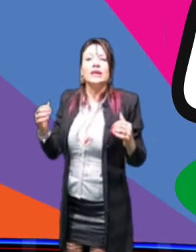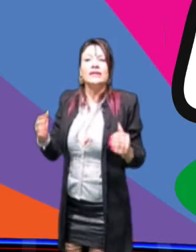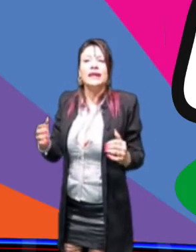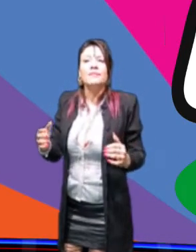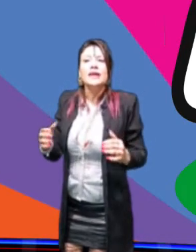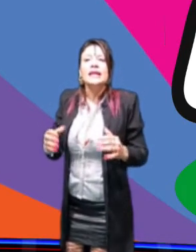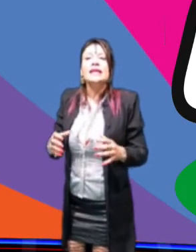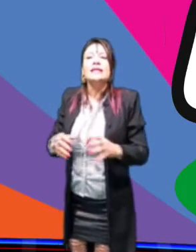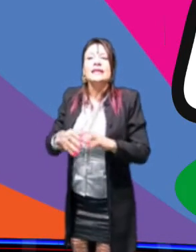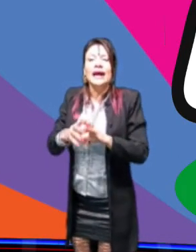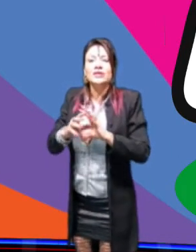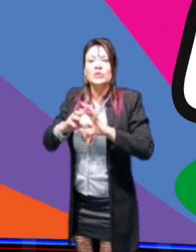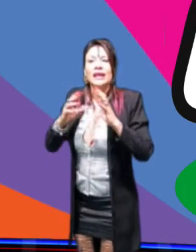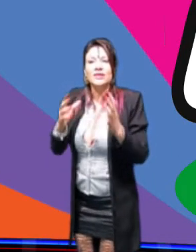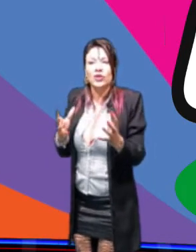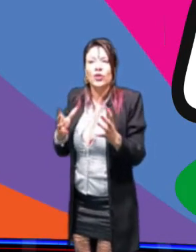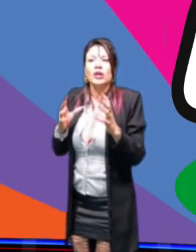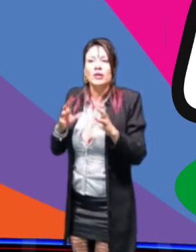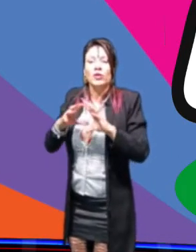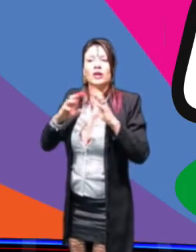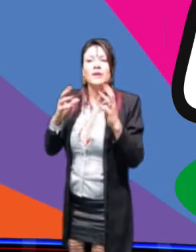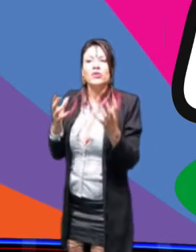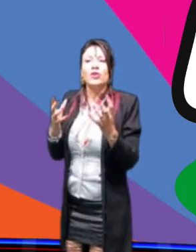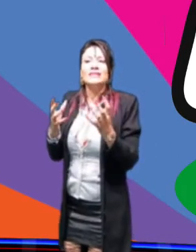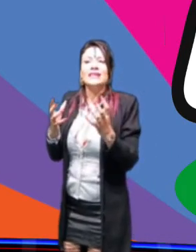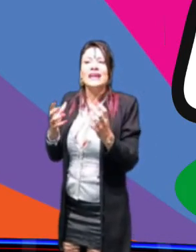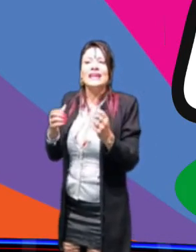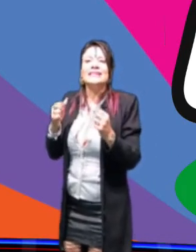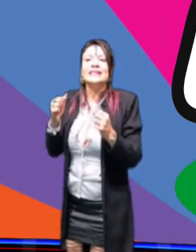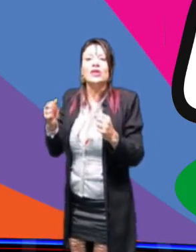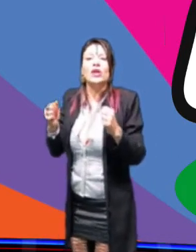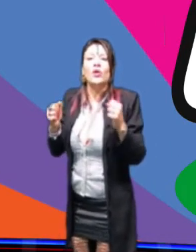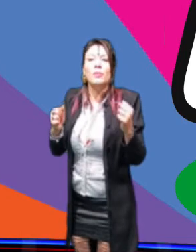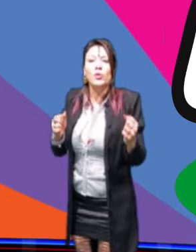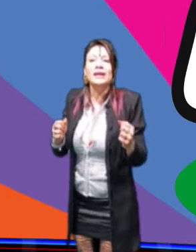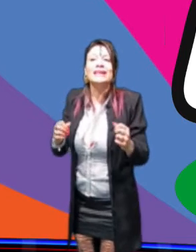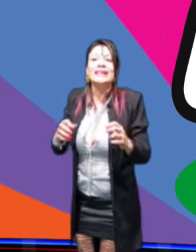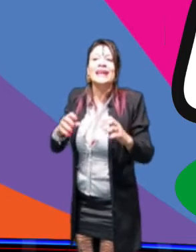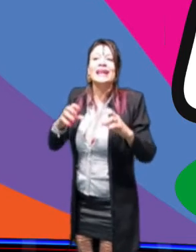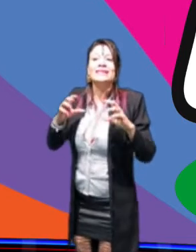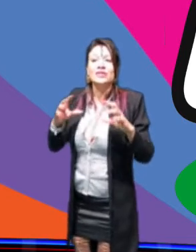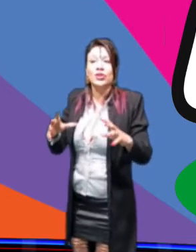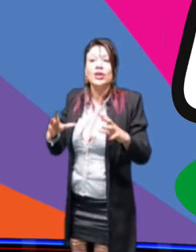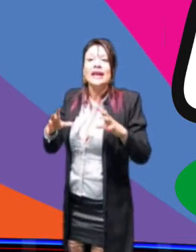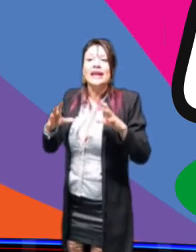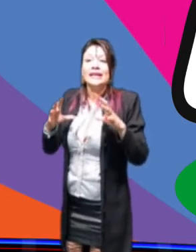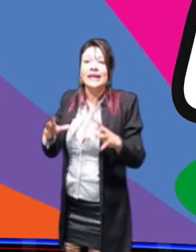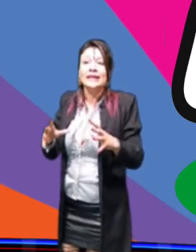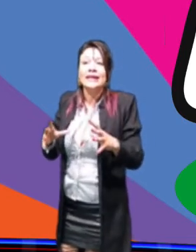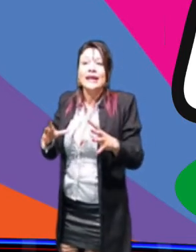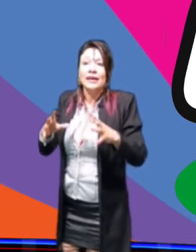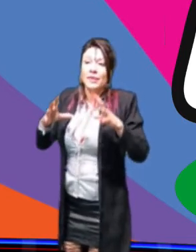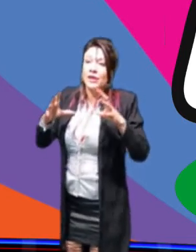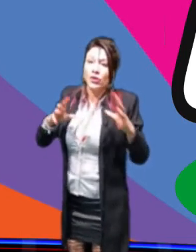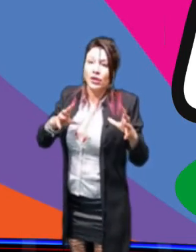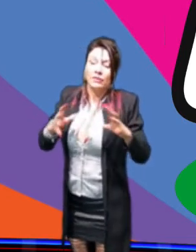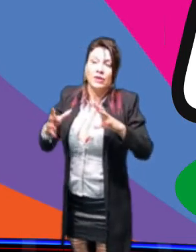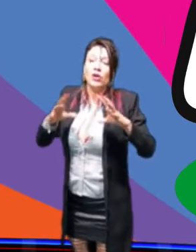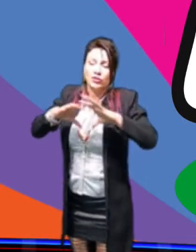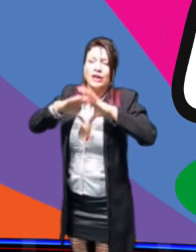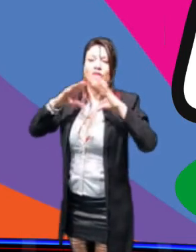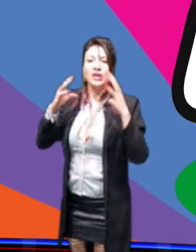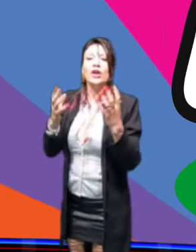Cristina y hace una relación con respecto a lo que sería el exsecretario de las Obras Públicas y la realización que tienen en medio,